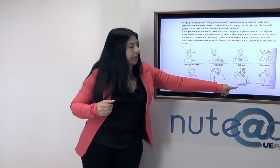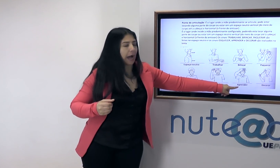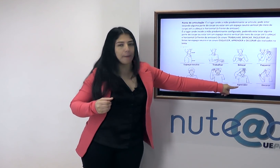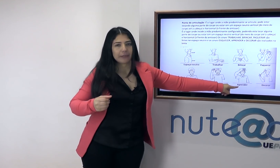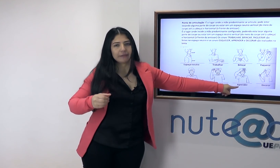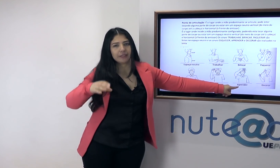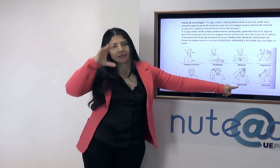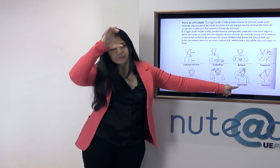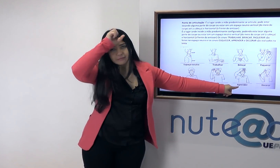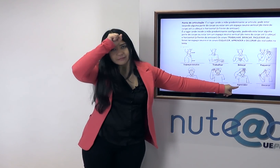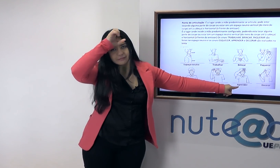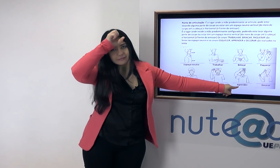aprender